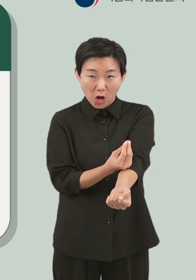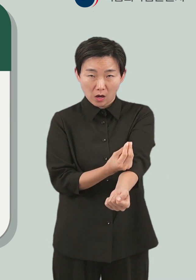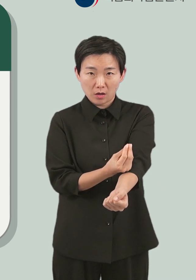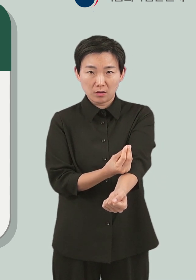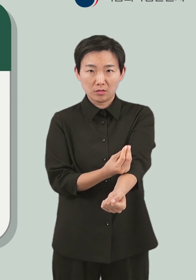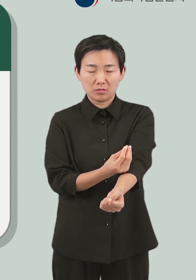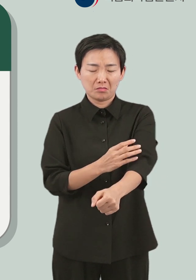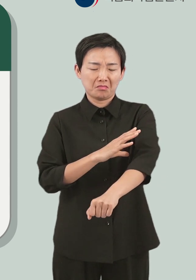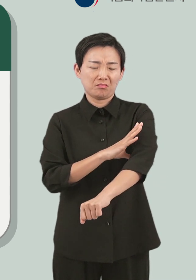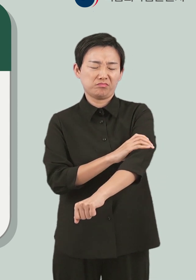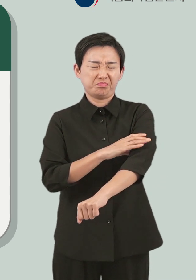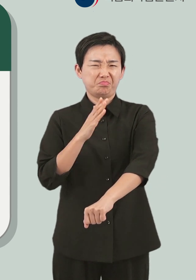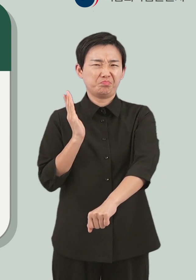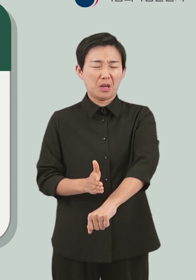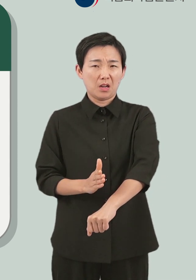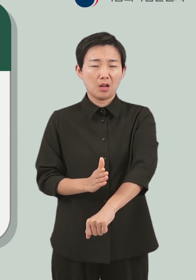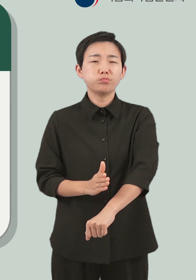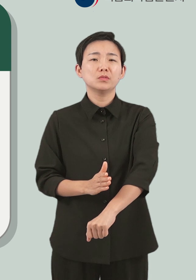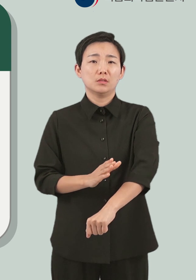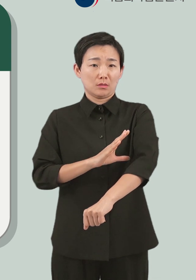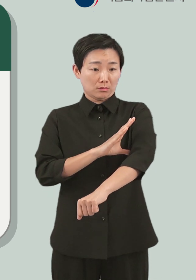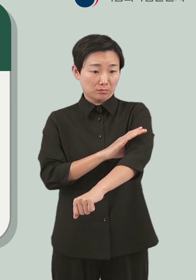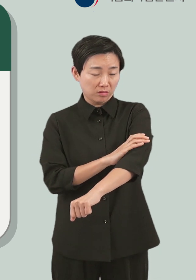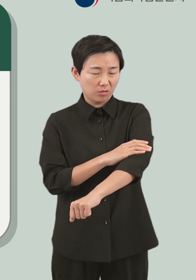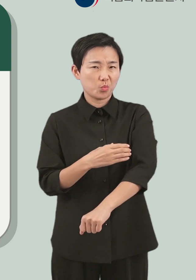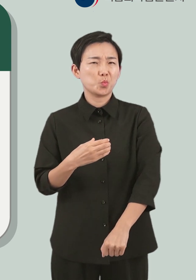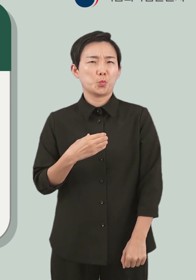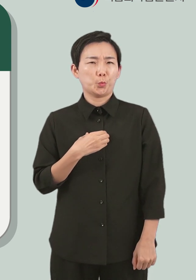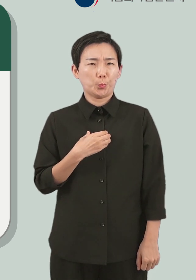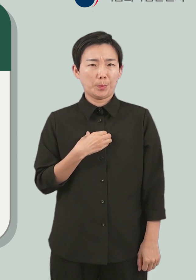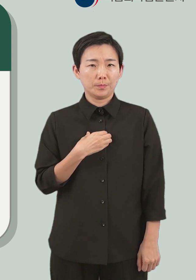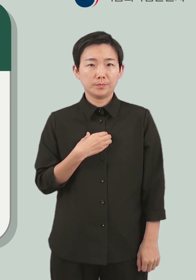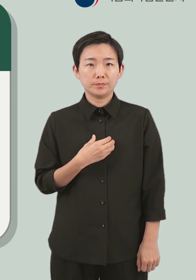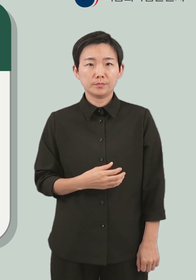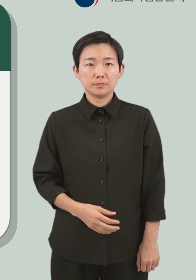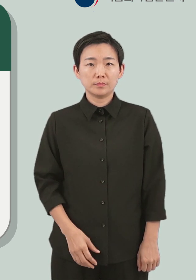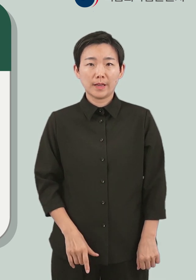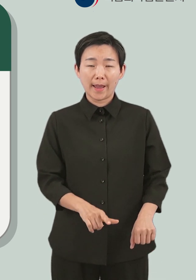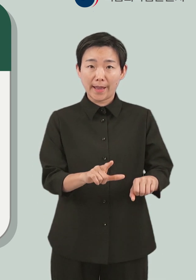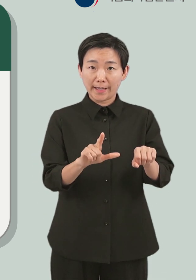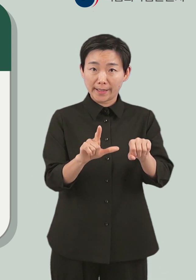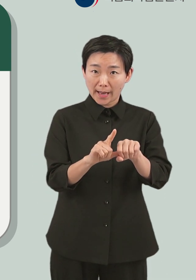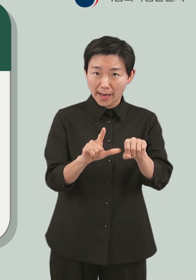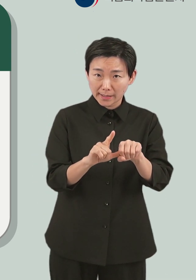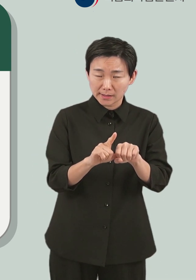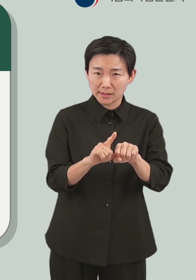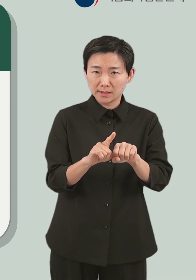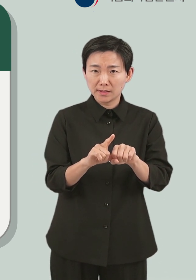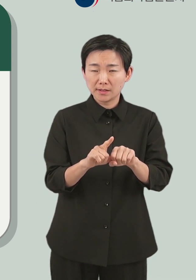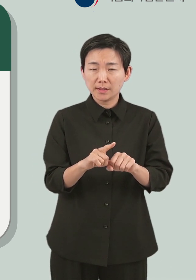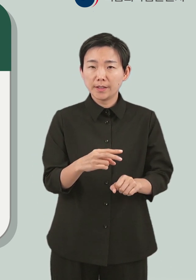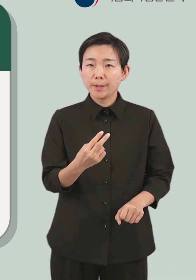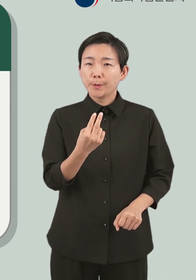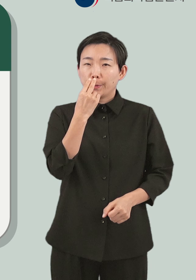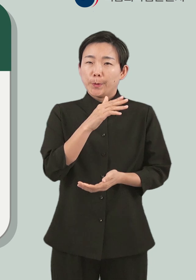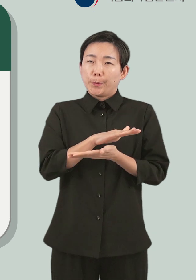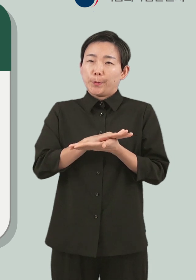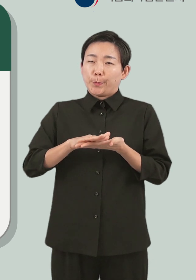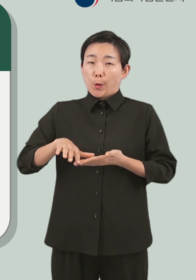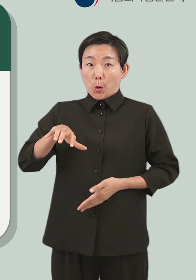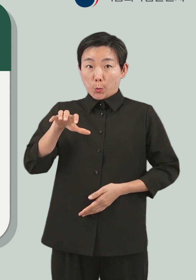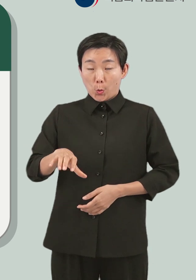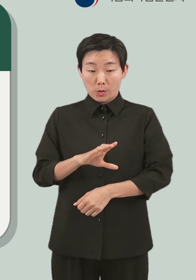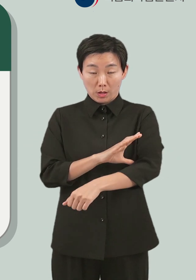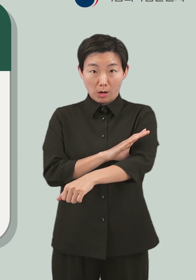정맥주사나 수혈 중에는 사용을 피해야 하며 사용 시 증상이 악화될 수 있습니다. 가연성 가스가 존재하거나 산소